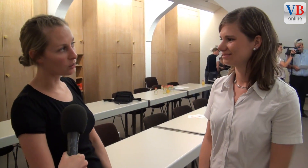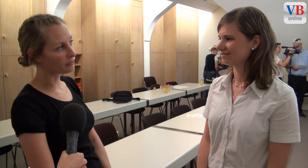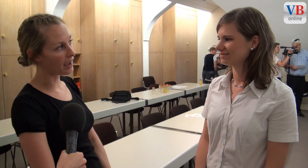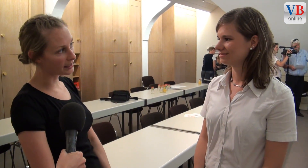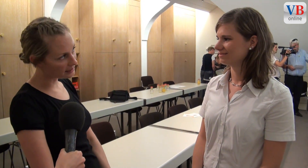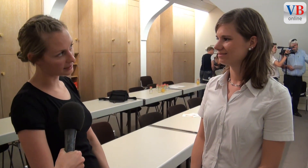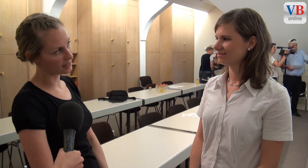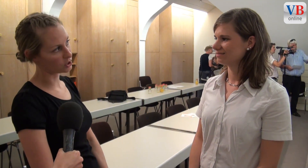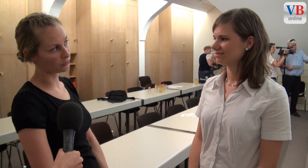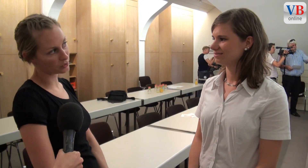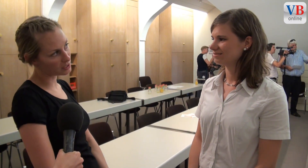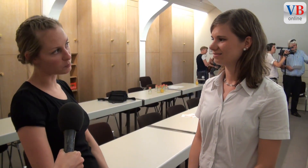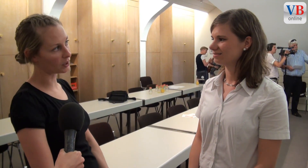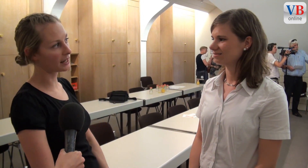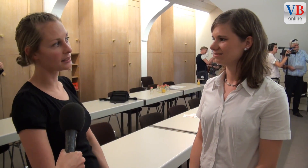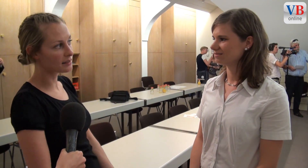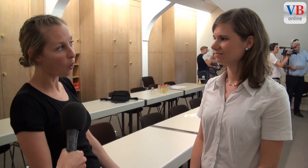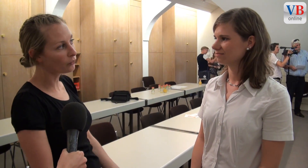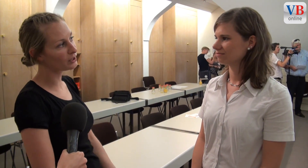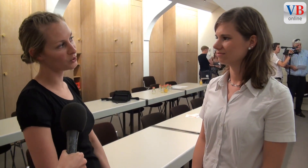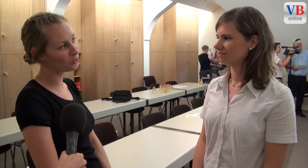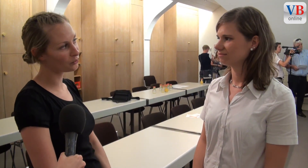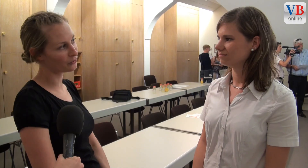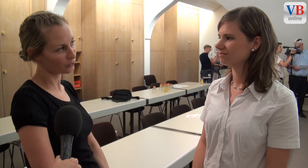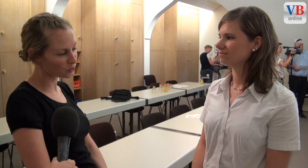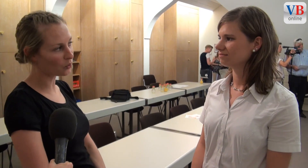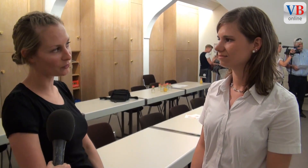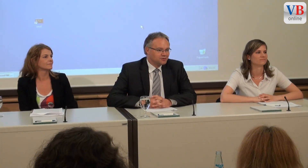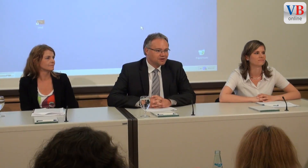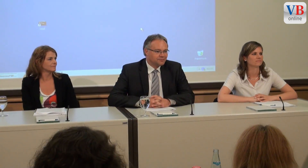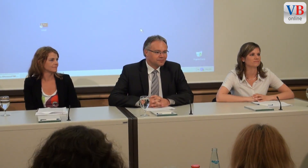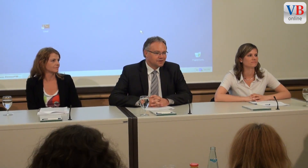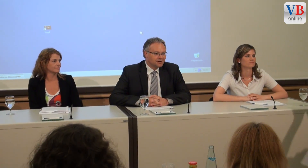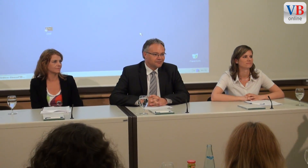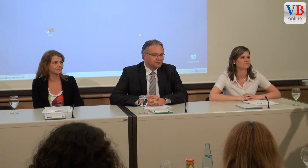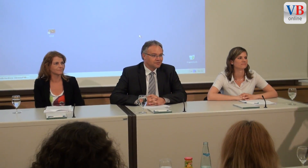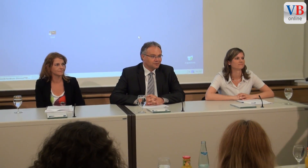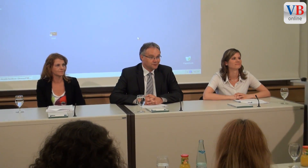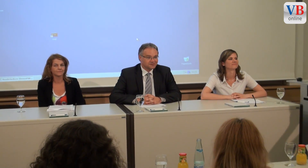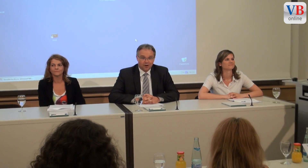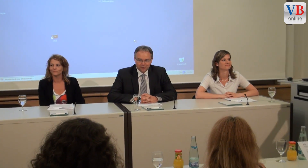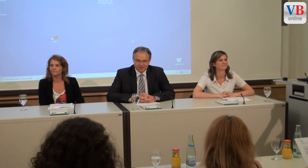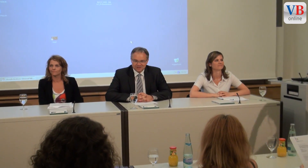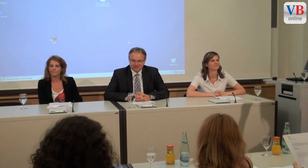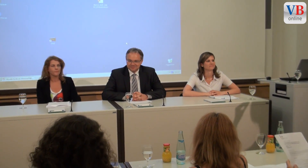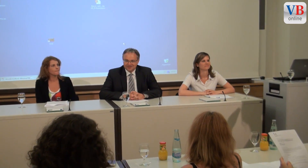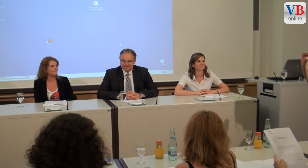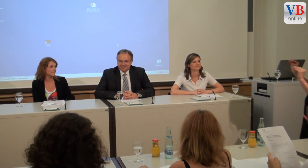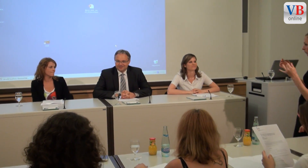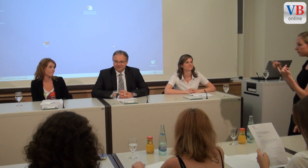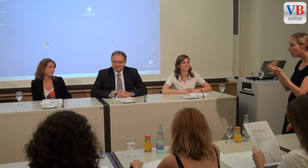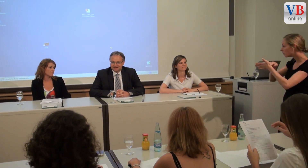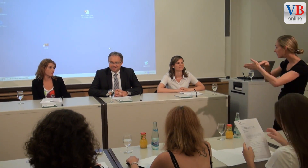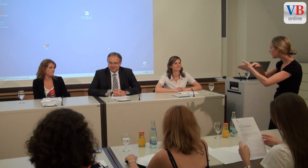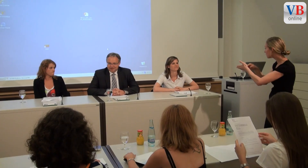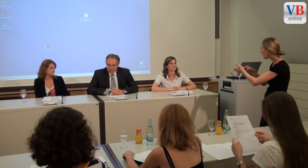Gleichstellung erfahren in der Gesellschaft. Und dieses Projekt ist hoffentlich zukunftsweisend für diesen Weg. Es gibt bestimmte Probleme, die